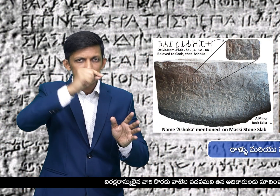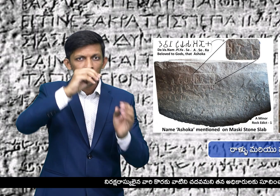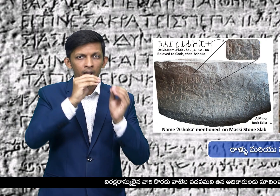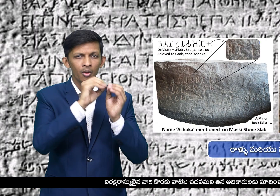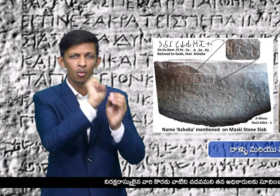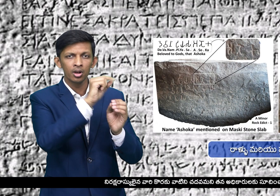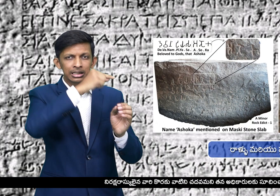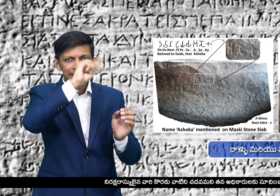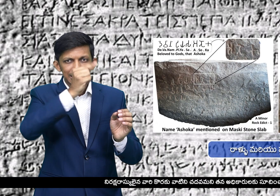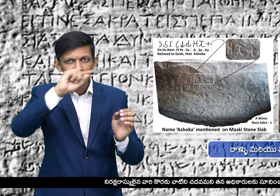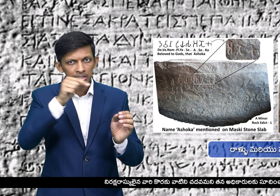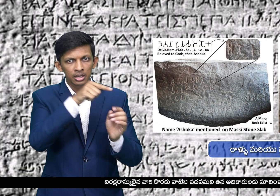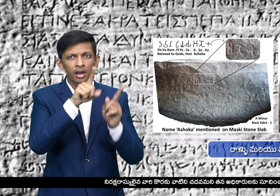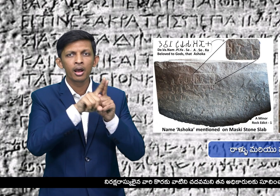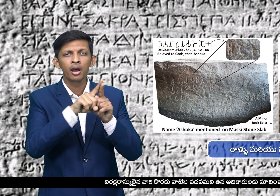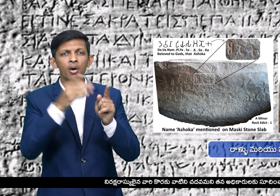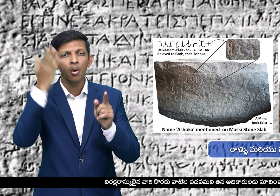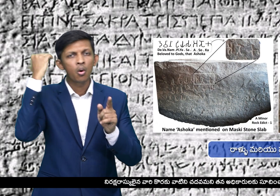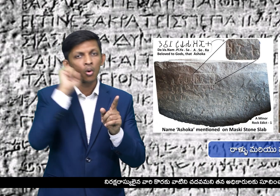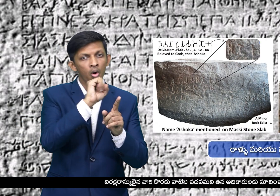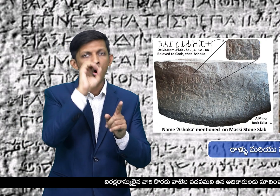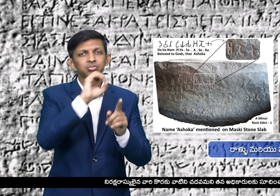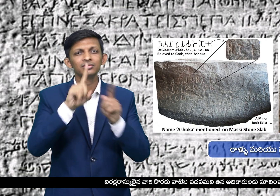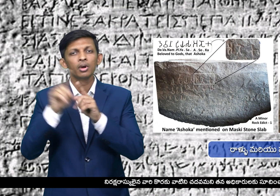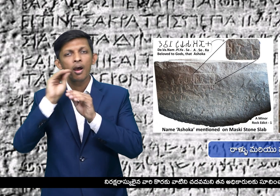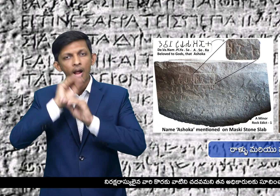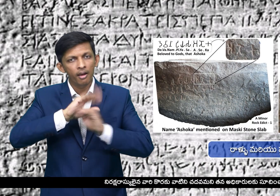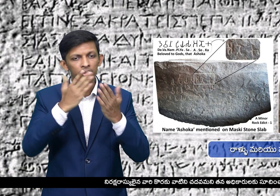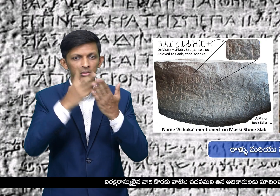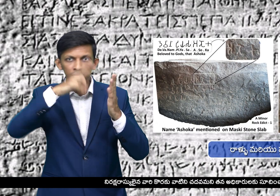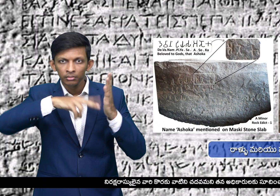నిరక్షరాస్యులైన వారి కొరకు వాటికి చదవమని అధికారులకు సూచించాడు.